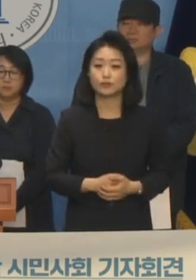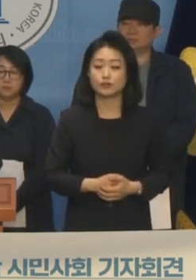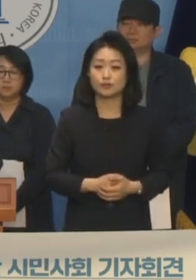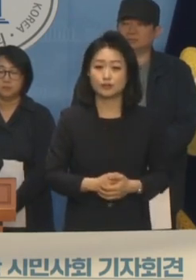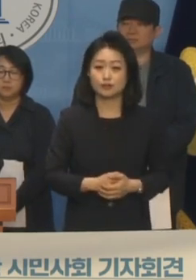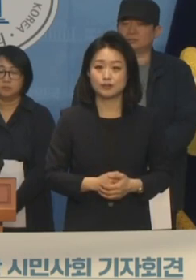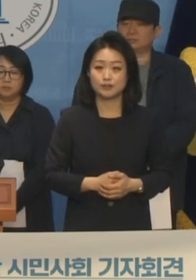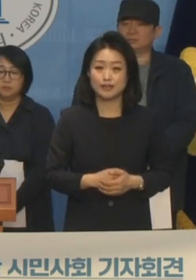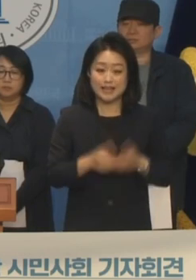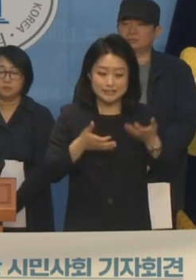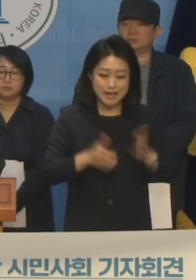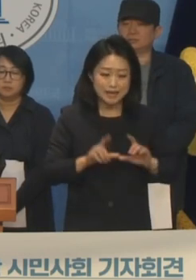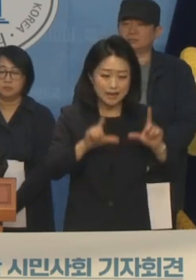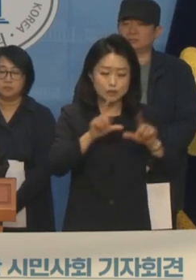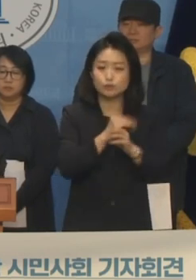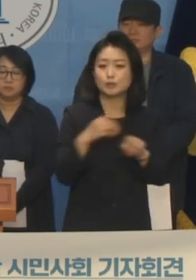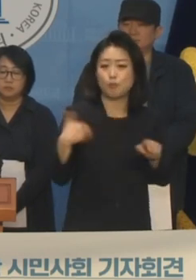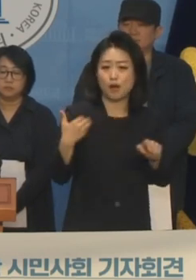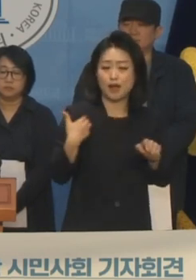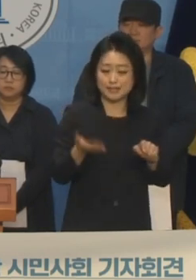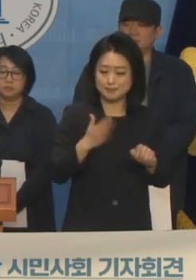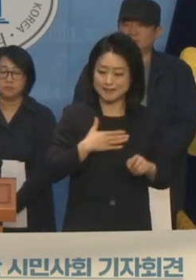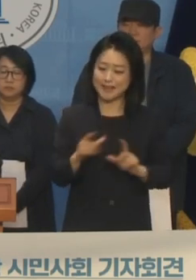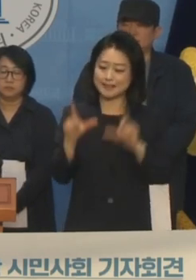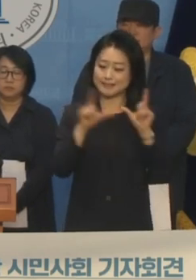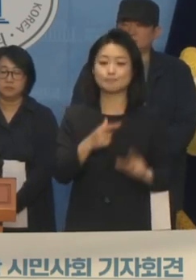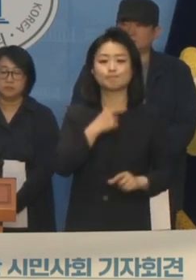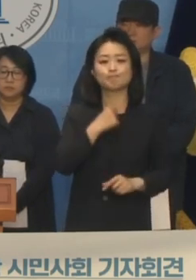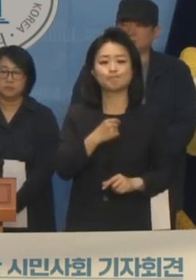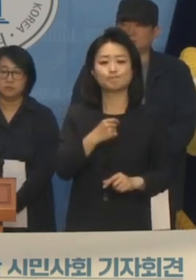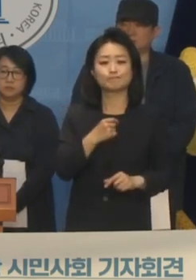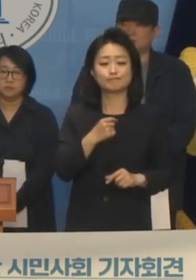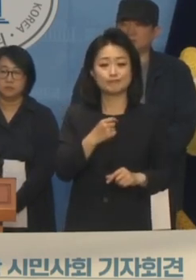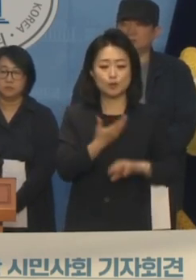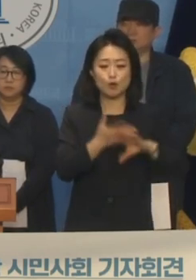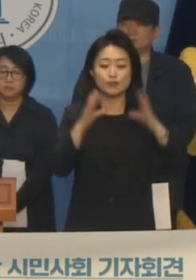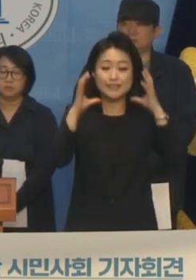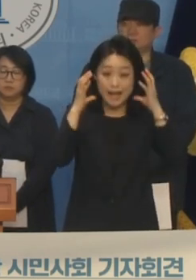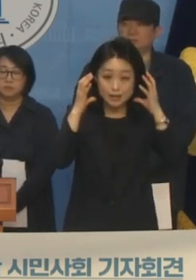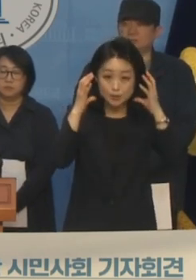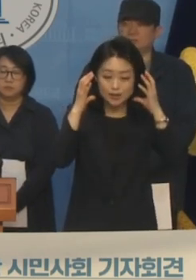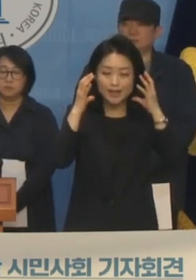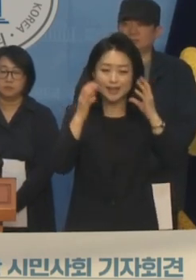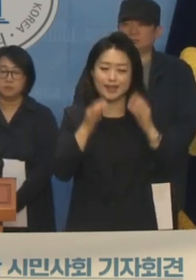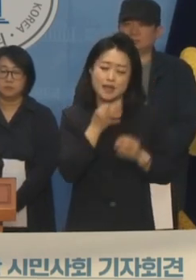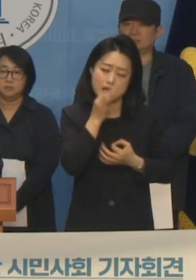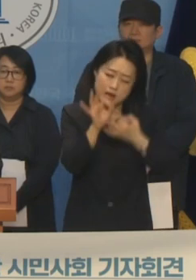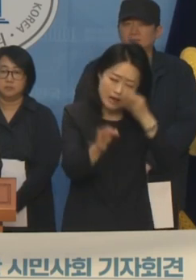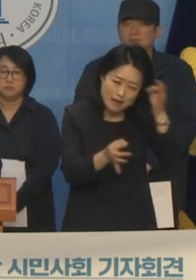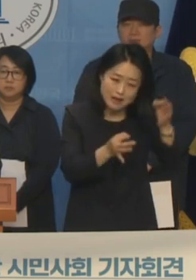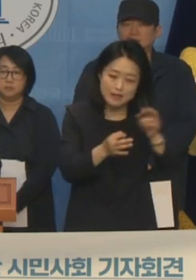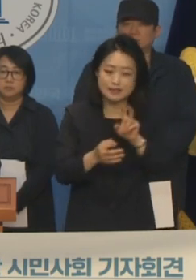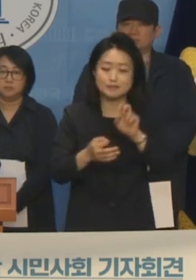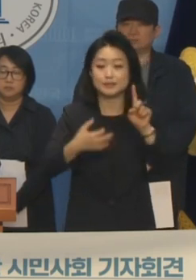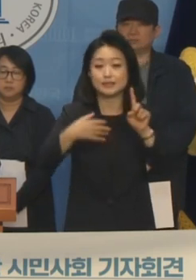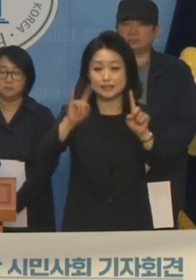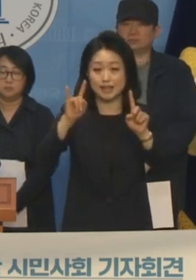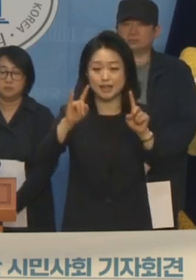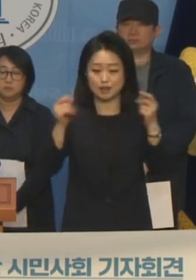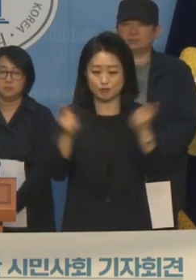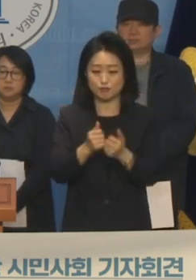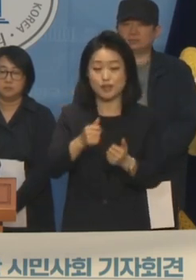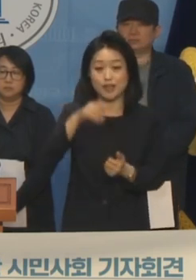생일조차 증명받지 못하지만 용감하게 자신의 삶을 살아가고 있는 외국인 아동의 목소리에 21대 국회가